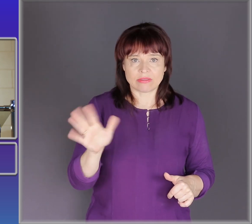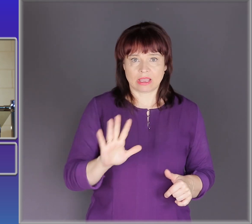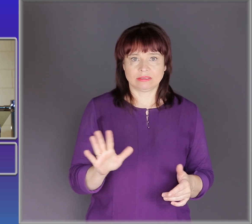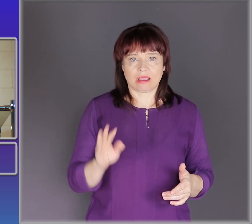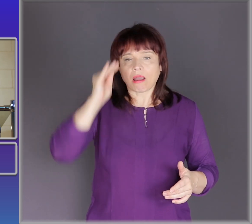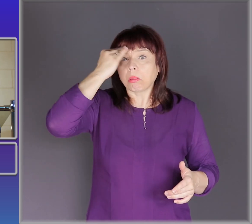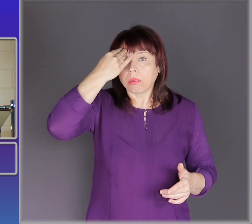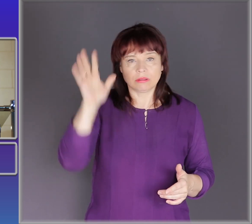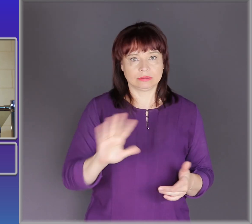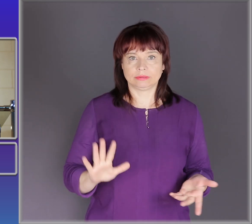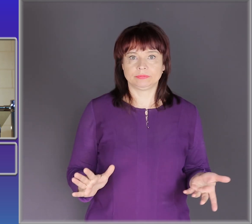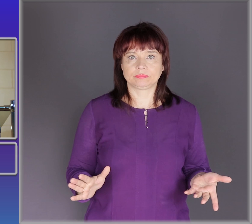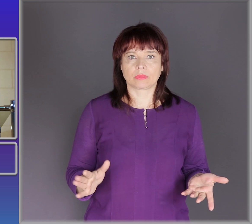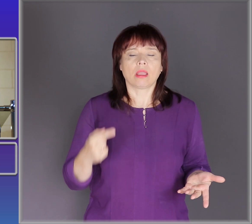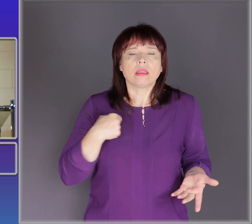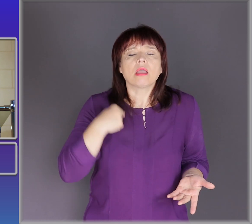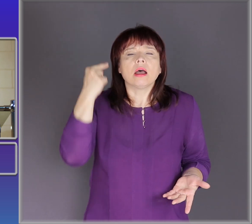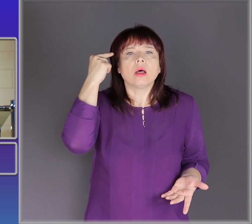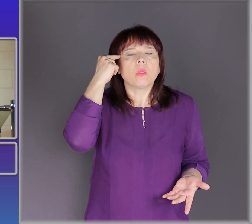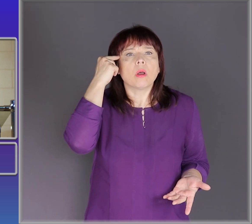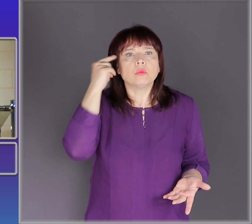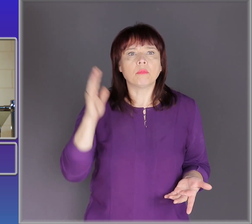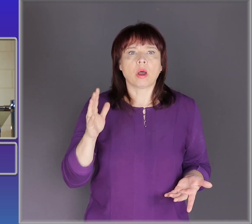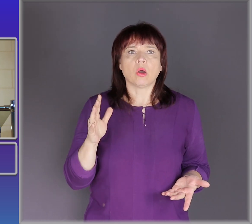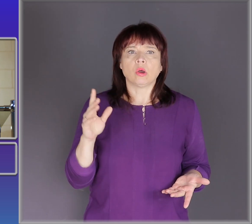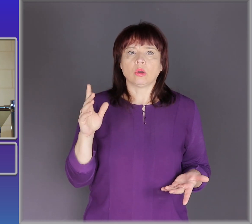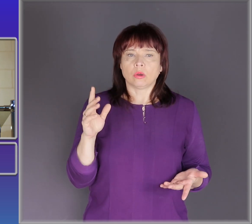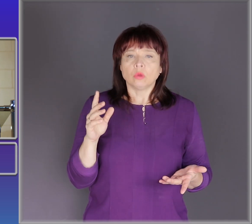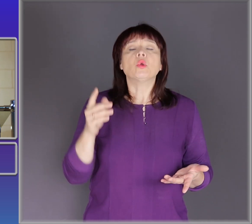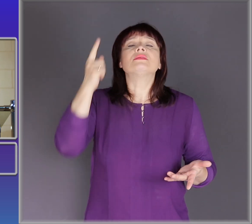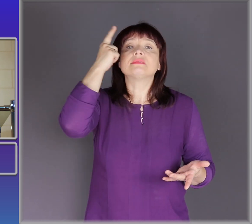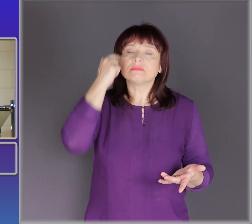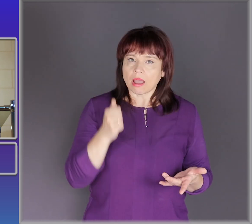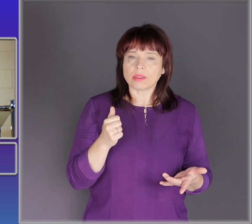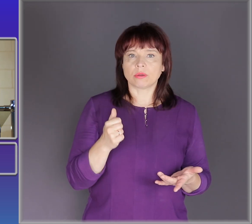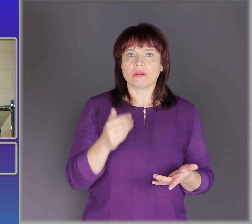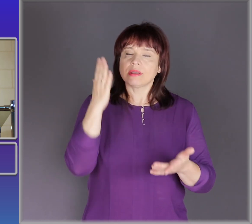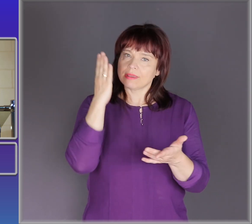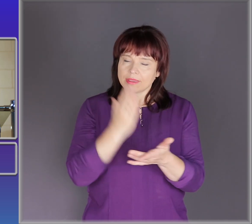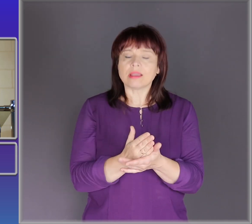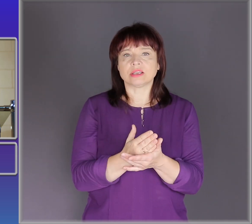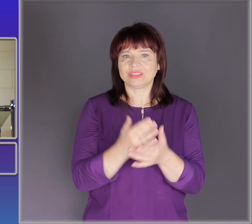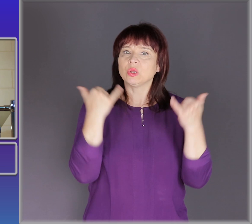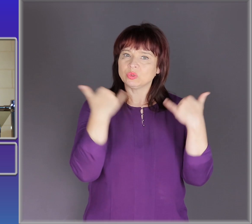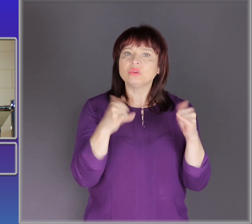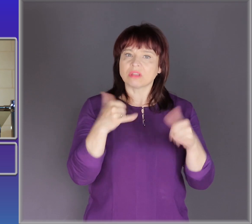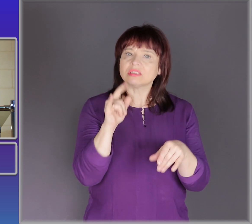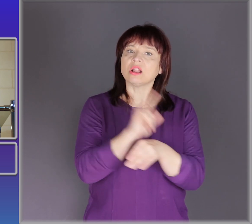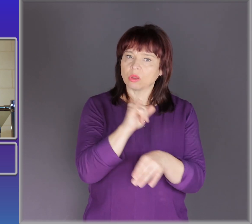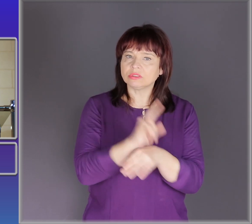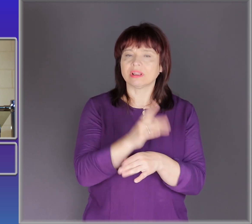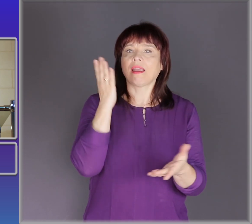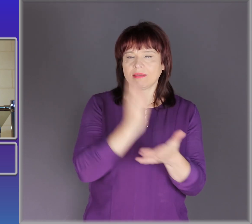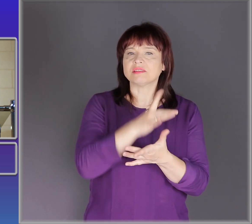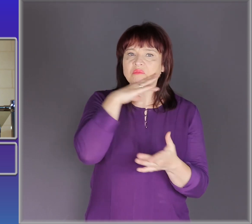не человек который не считает что бывают чудеса ложные что люди бывают мошенники и аферисты